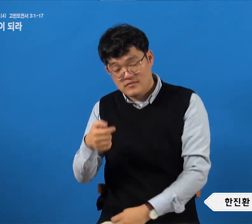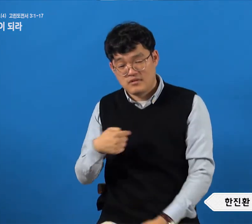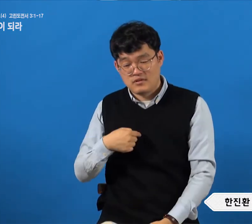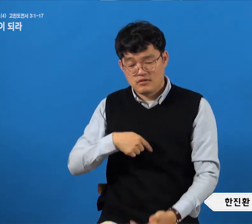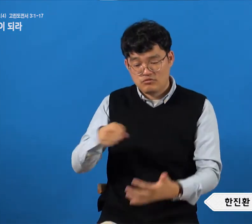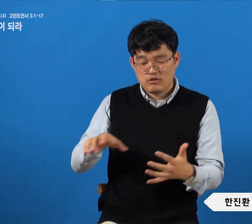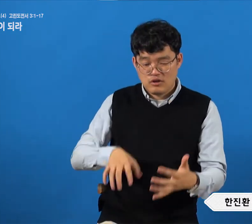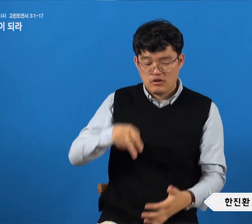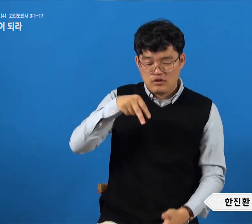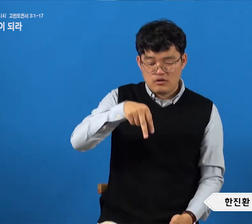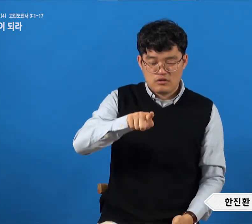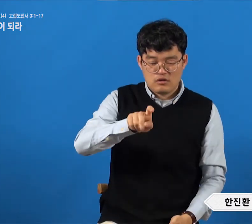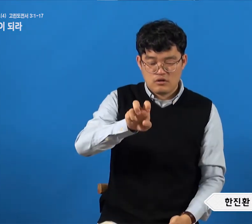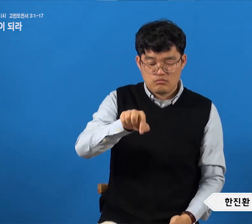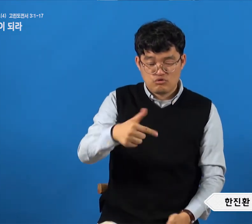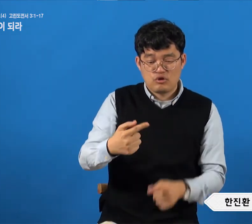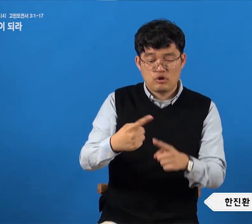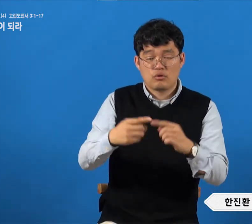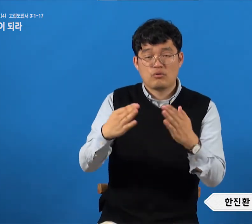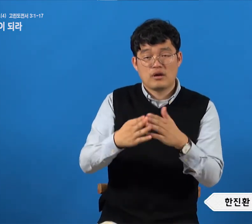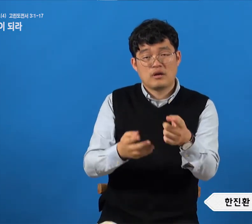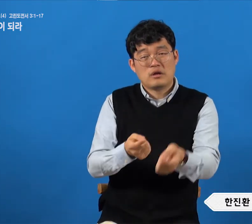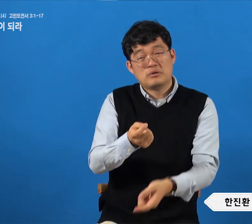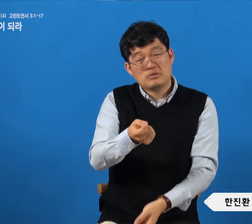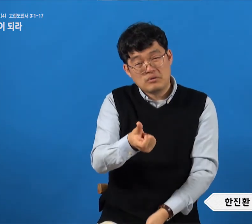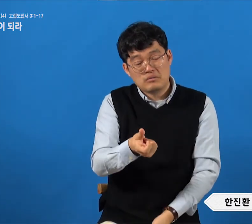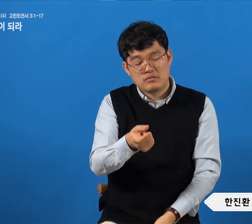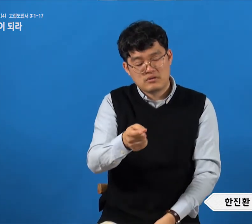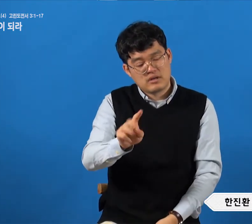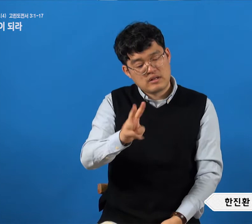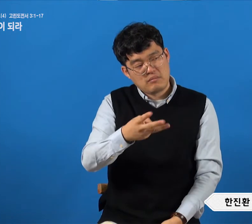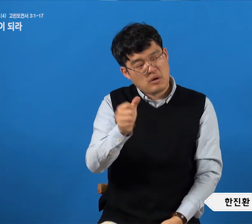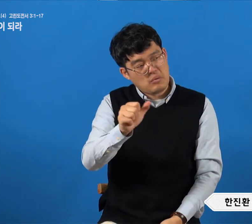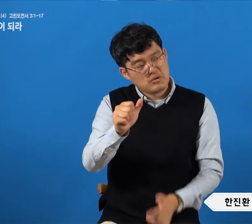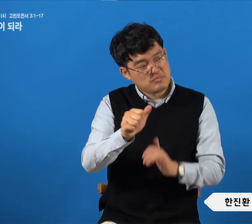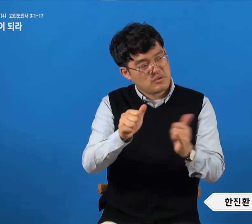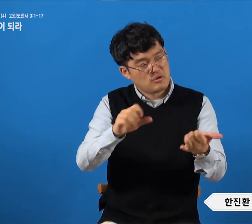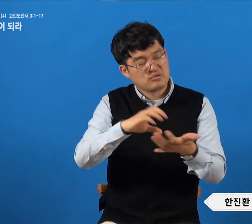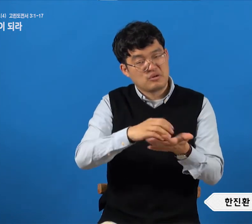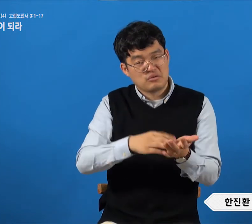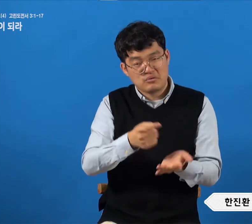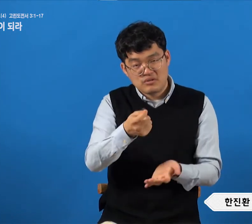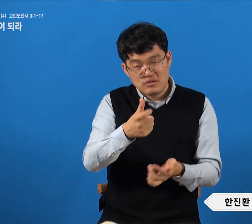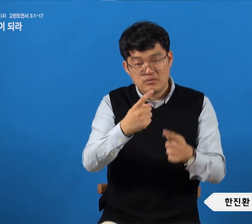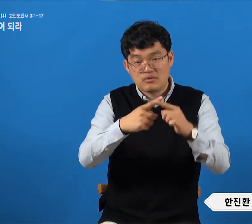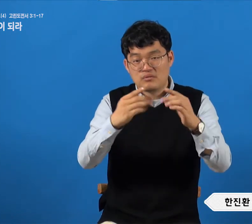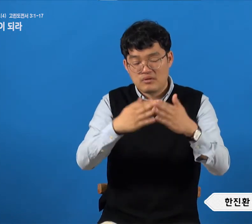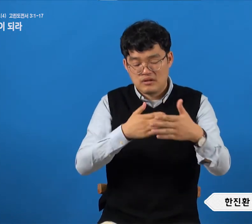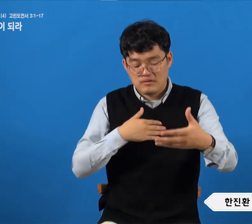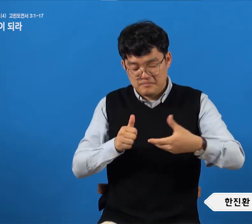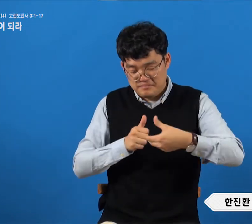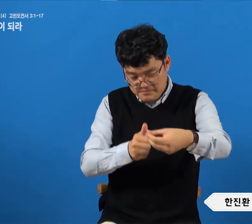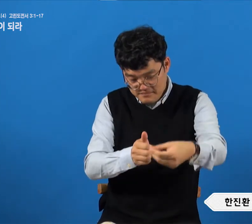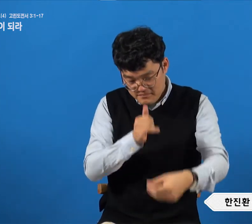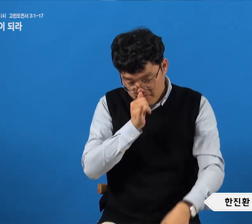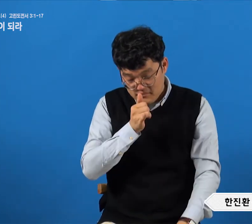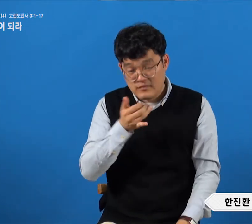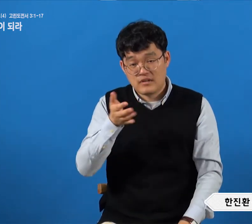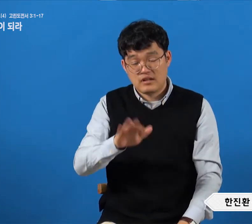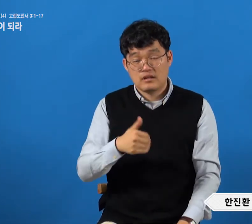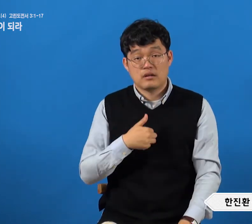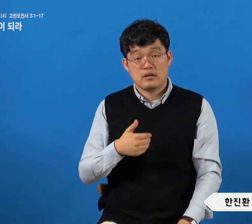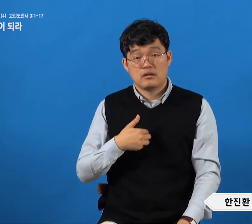중에 서문교회는 제일 작은 교회였습니다. 그 당시는 350명 모였으니까 제일 작은 교회였습니다.